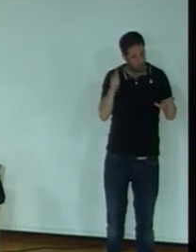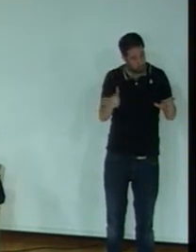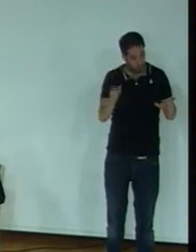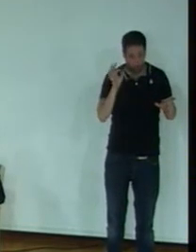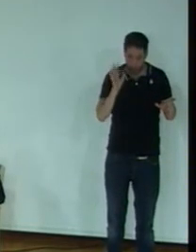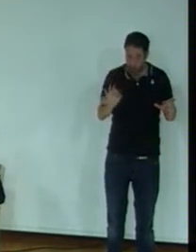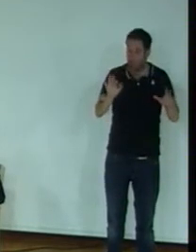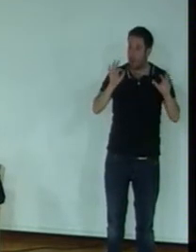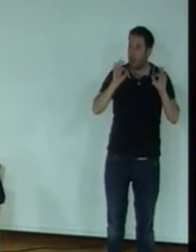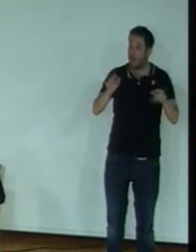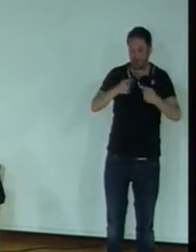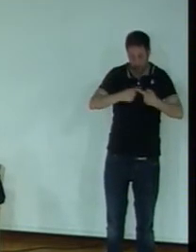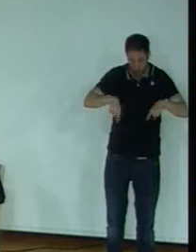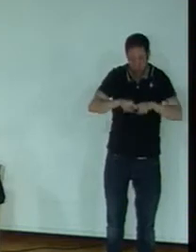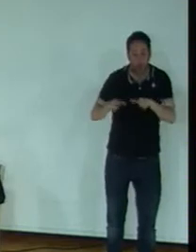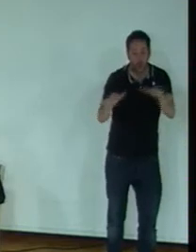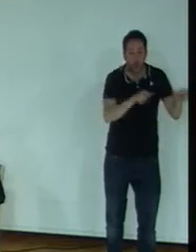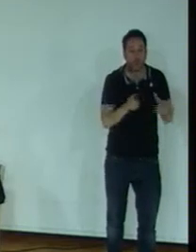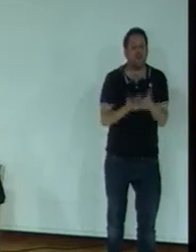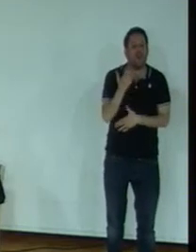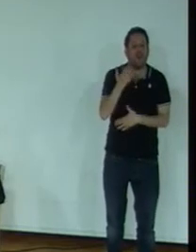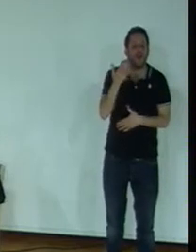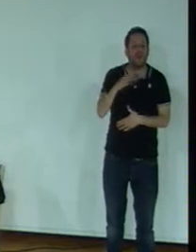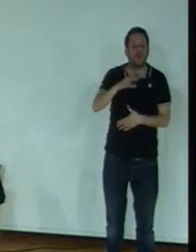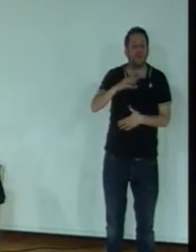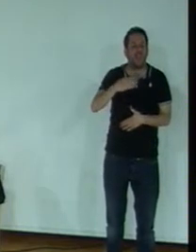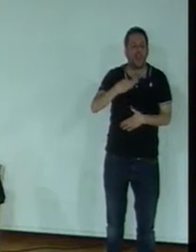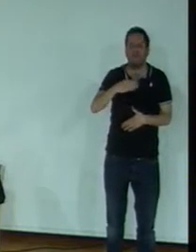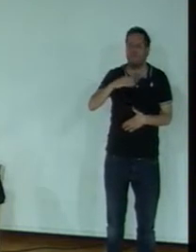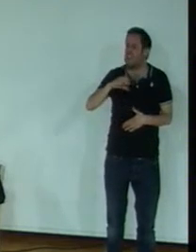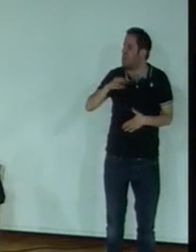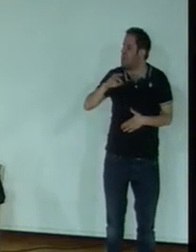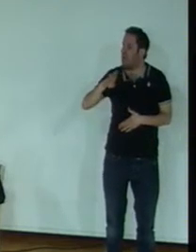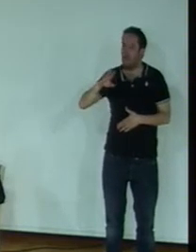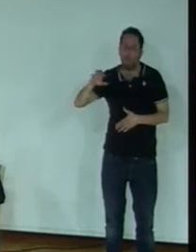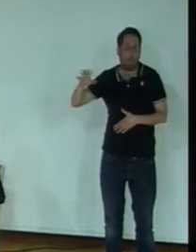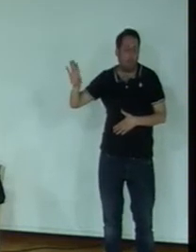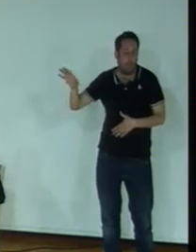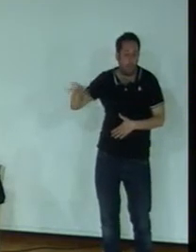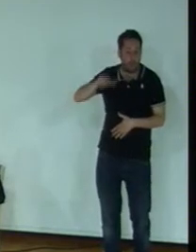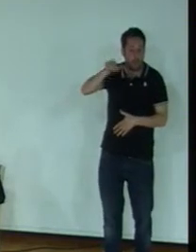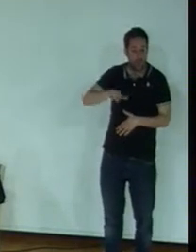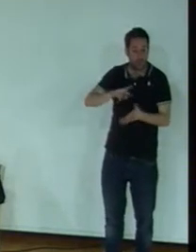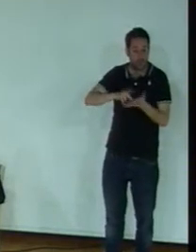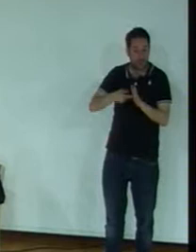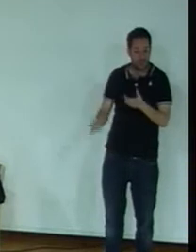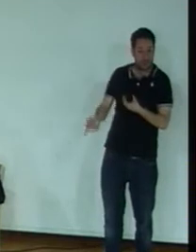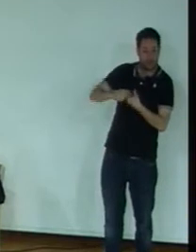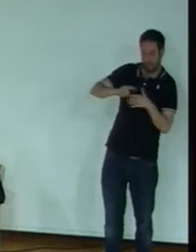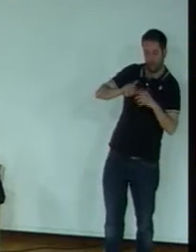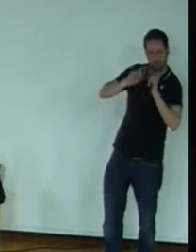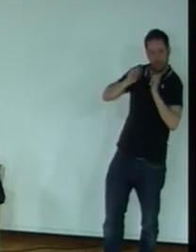revenir à la commission de contrôle, la nouvelle commission de contrôle, la CNCTR, je ne sais plus quoi, le technicien qui est là-dedans a été